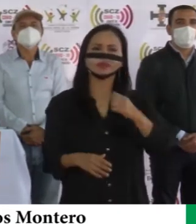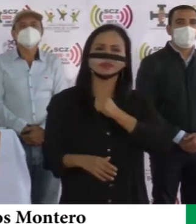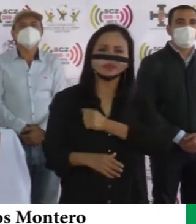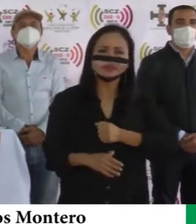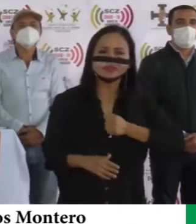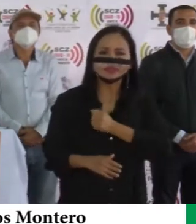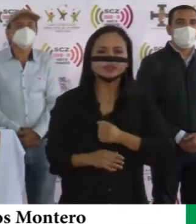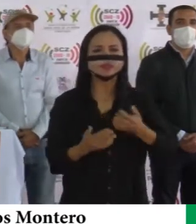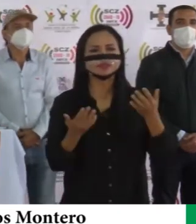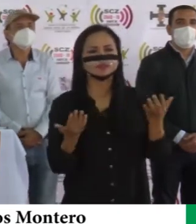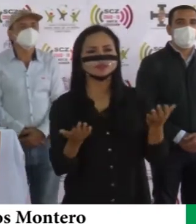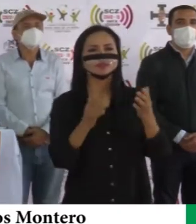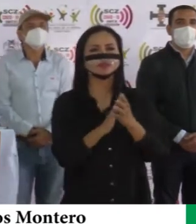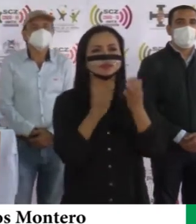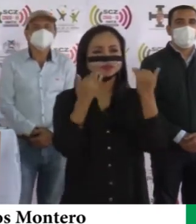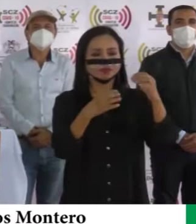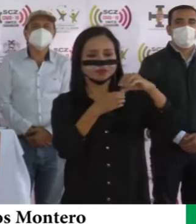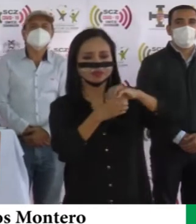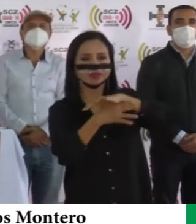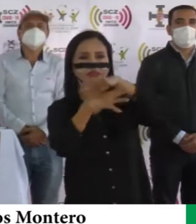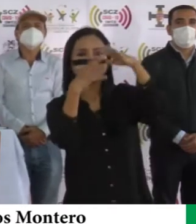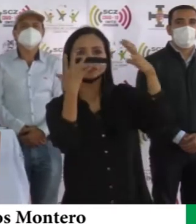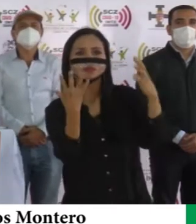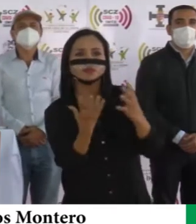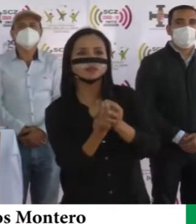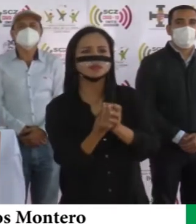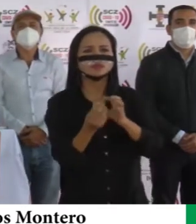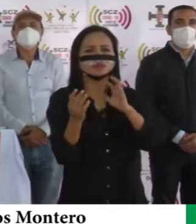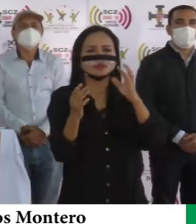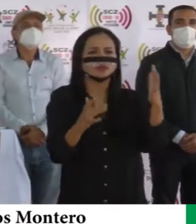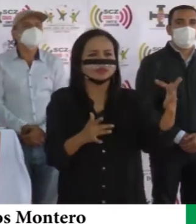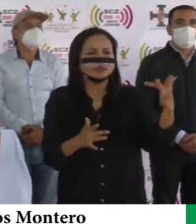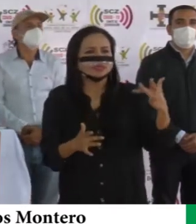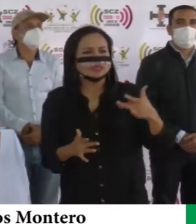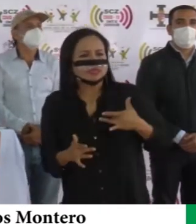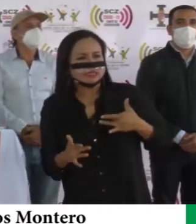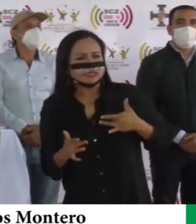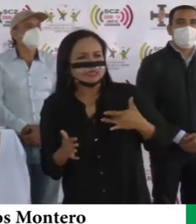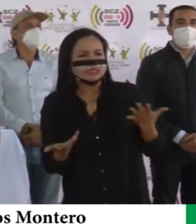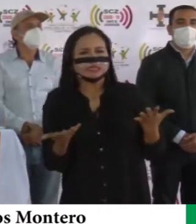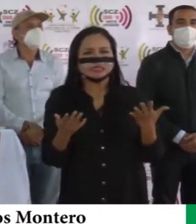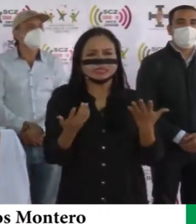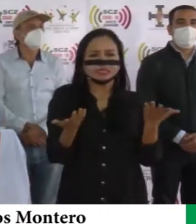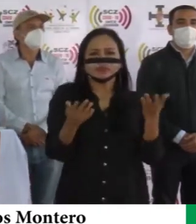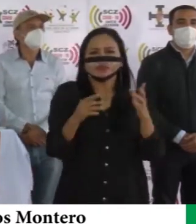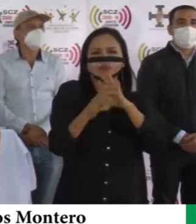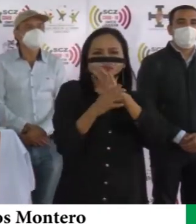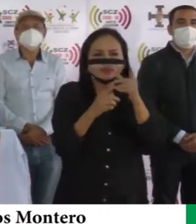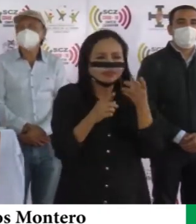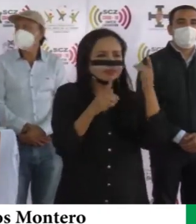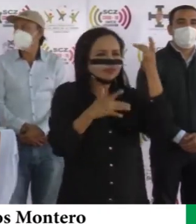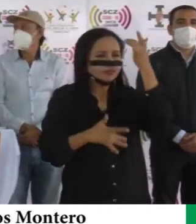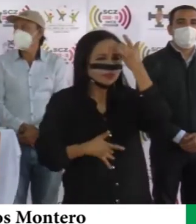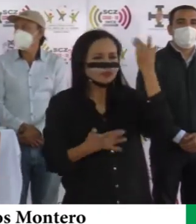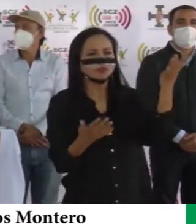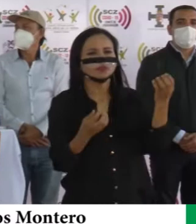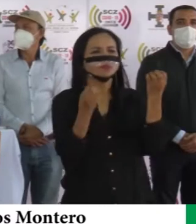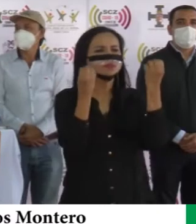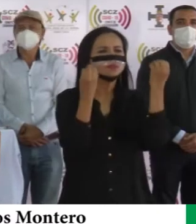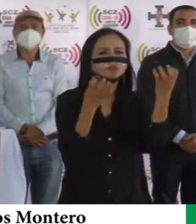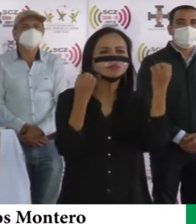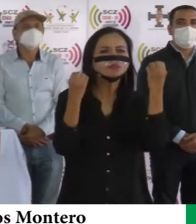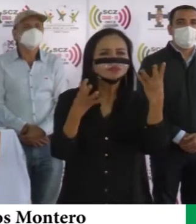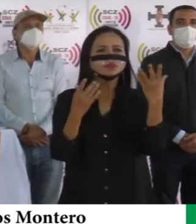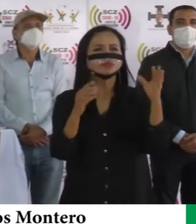Lamentablemente, esta epidemia ha hecho que trastoque. Esta pandemia ha trastocado mucho